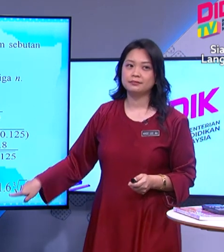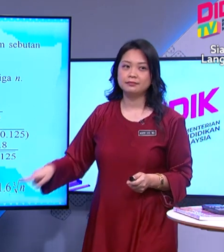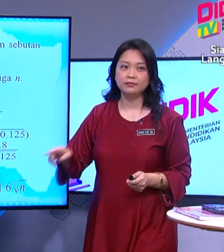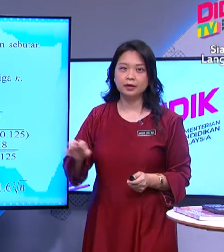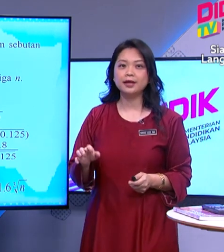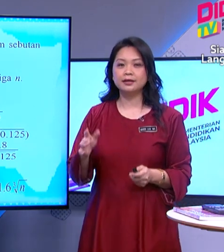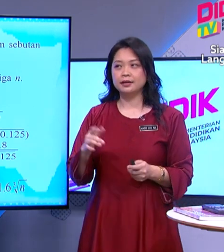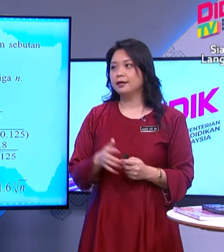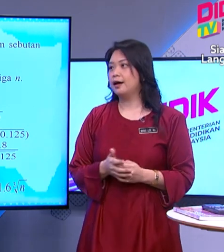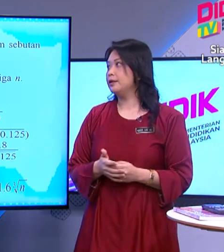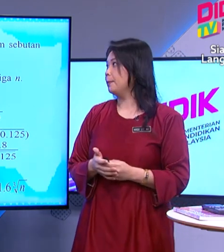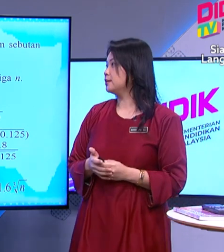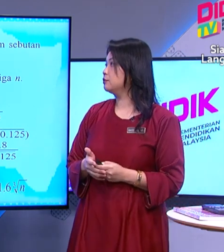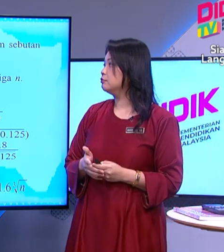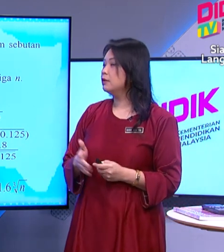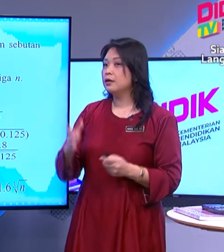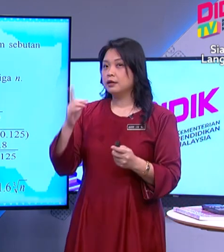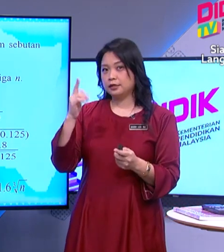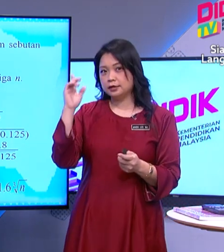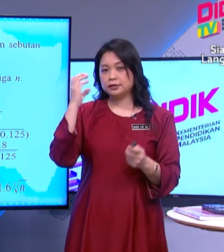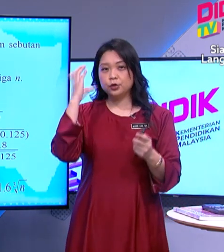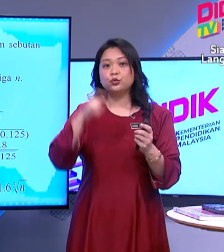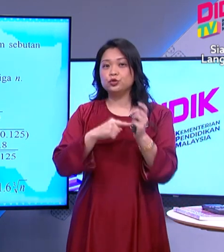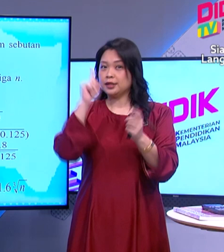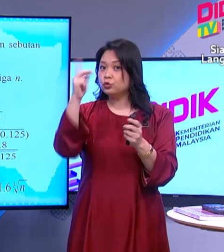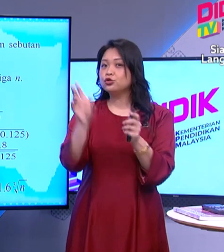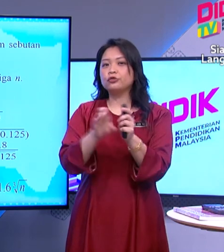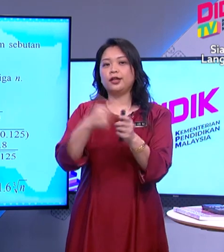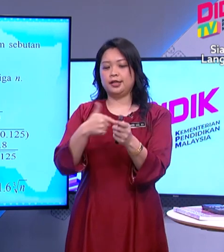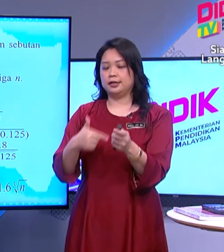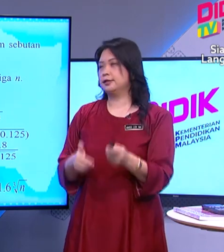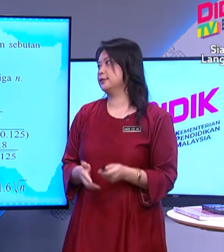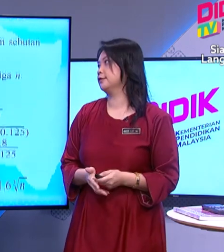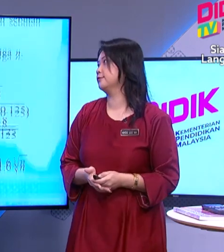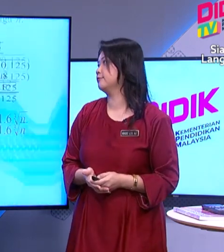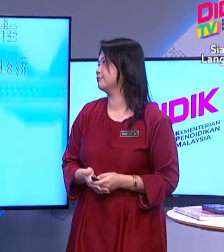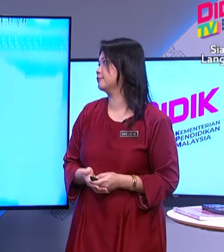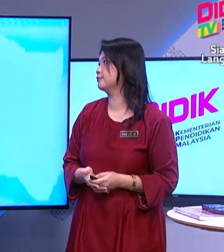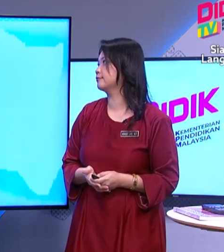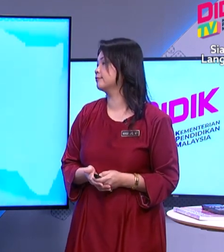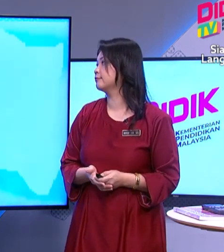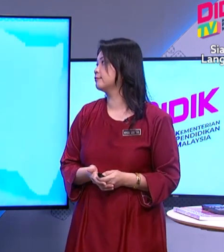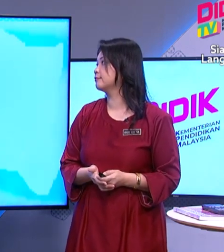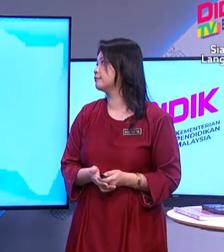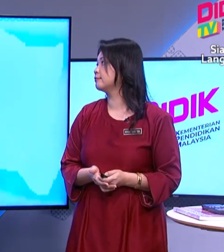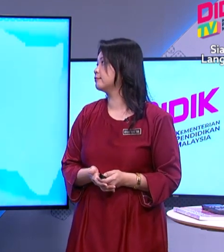oke lepas tu ikut unjuk satu contoh lagi hai hai